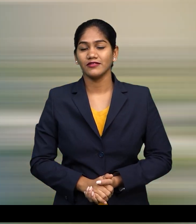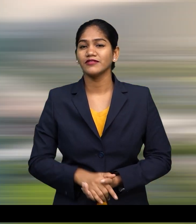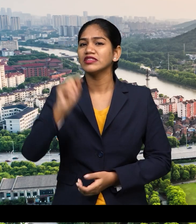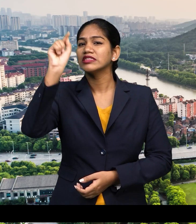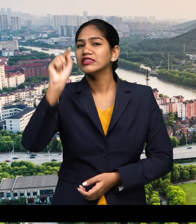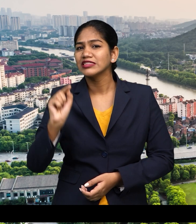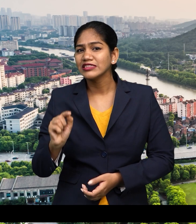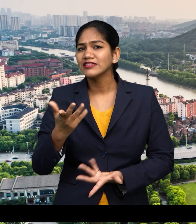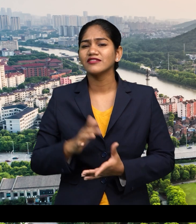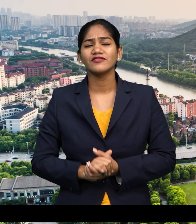నీటి వనరులు,